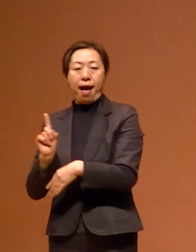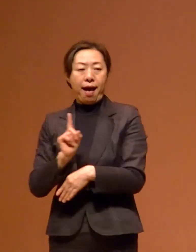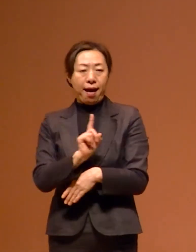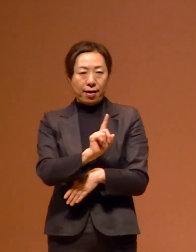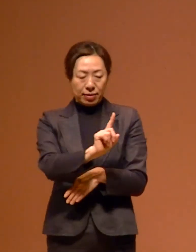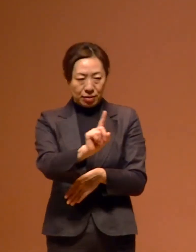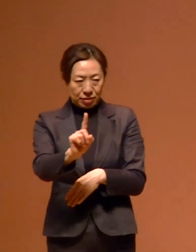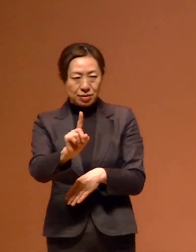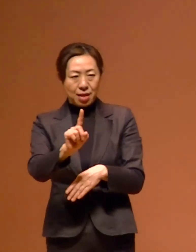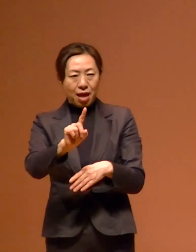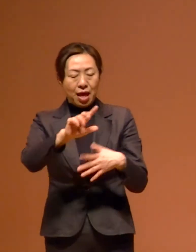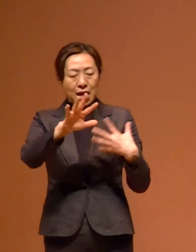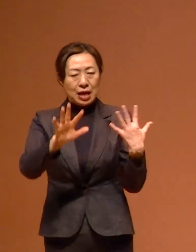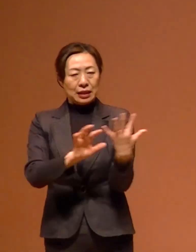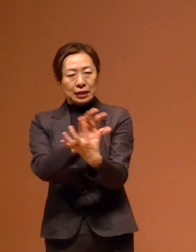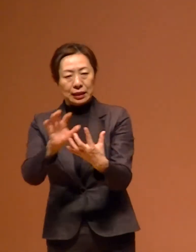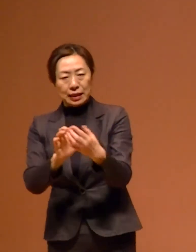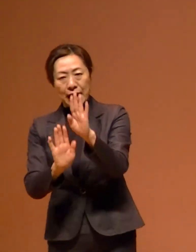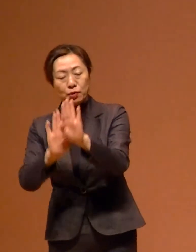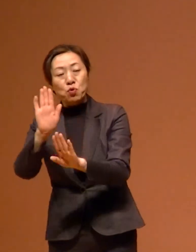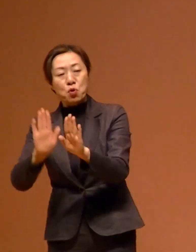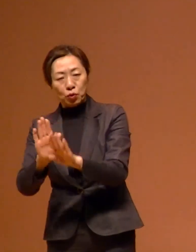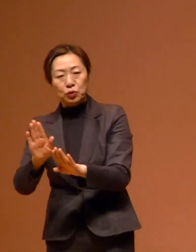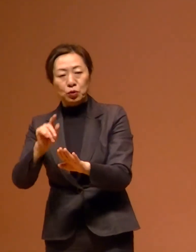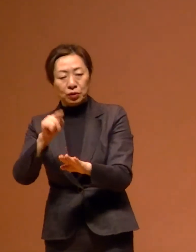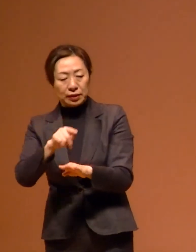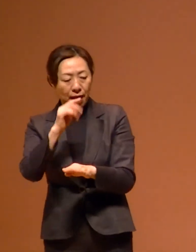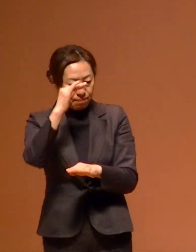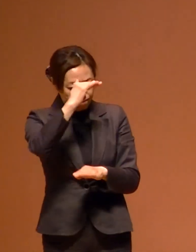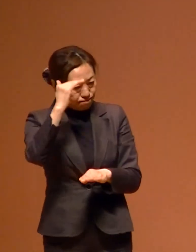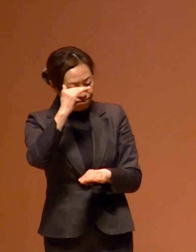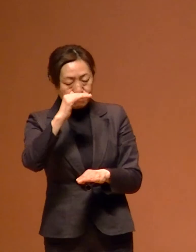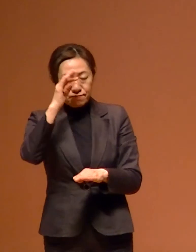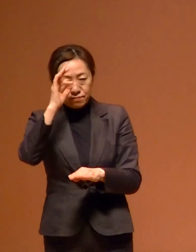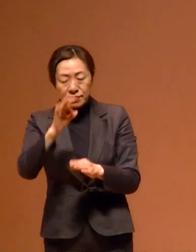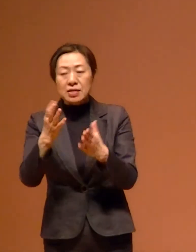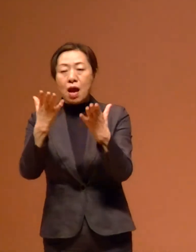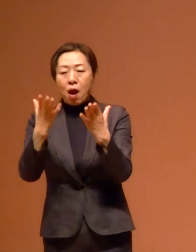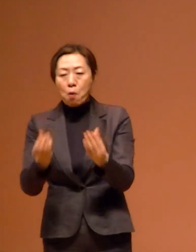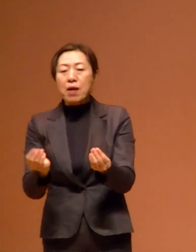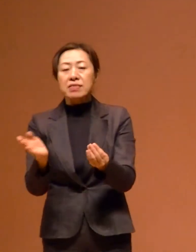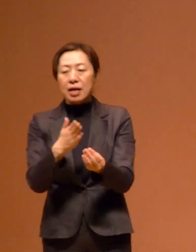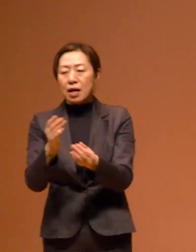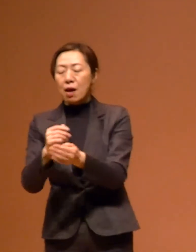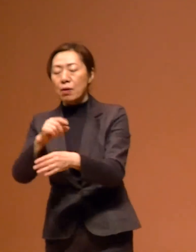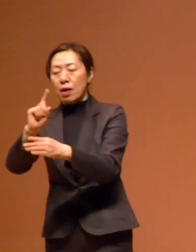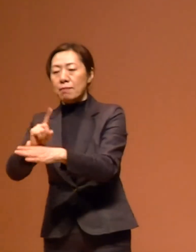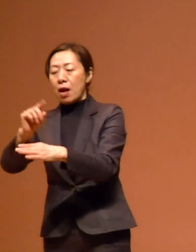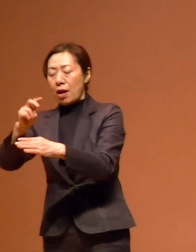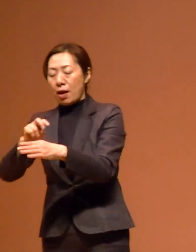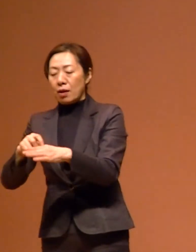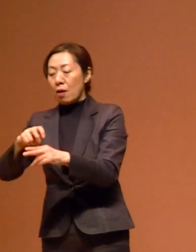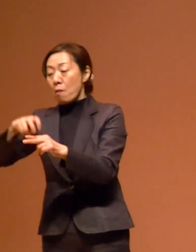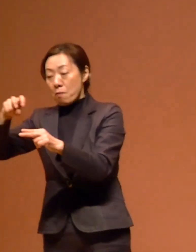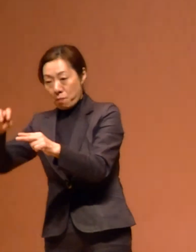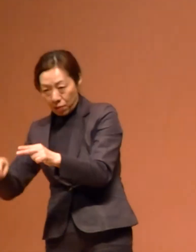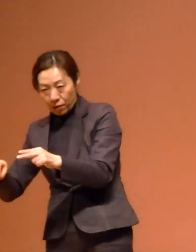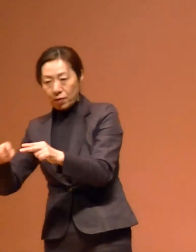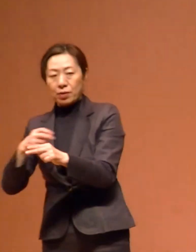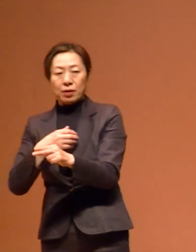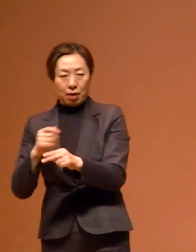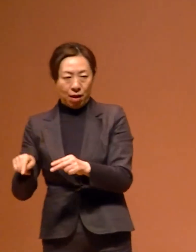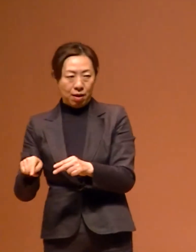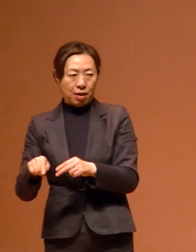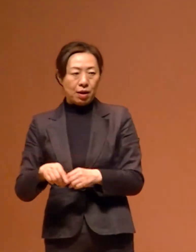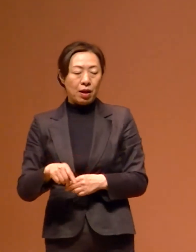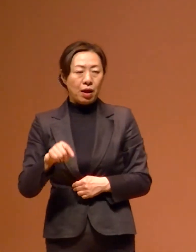あ、被害の様子を全部私たちに見てくれてから起こしてくれたんですね。なので心の準備、あ、もうこんなにもこんな